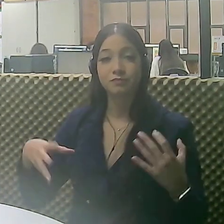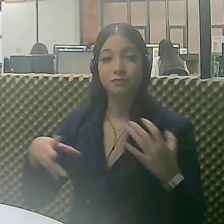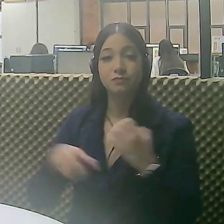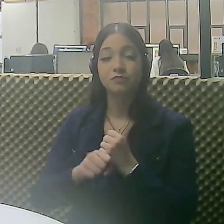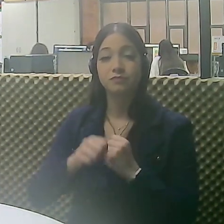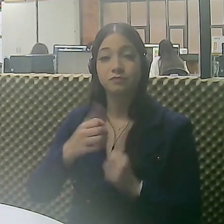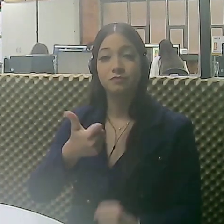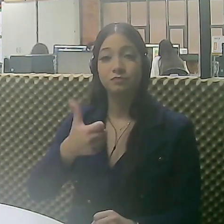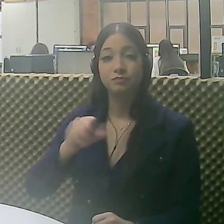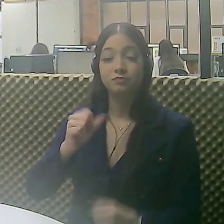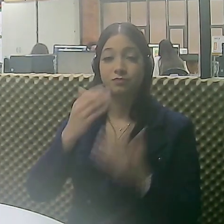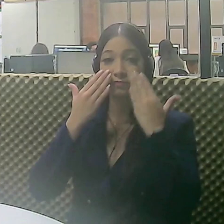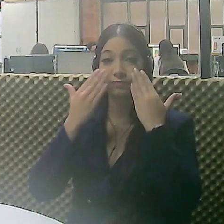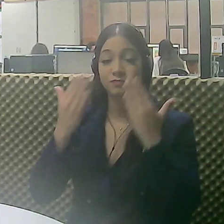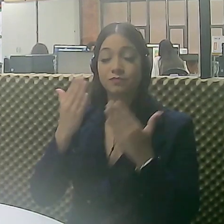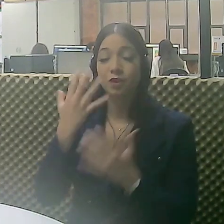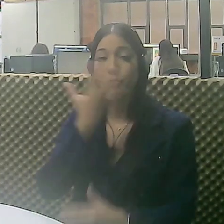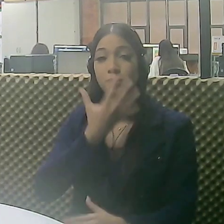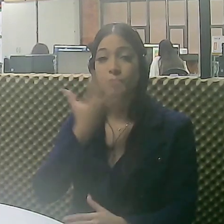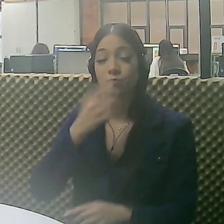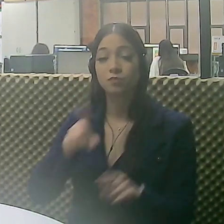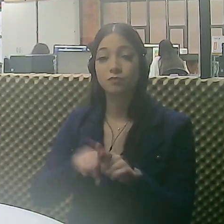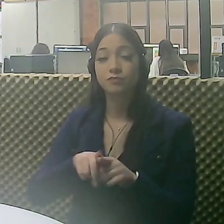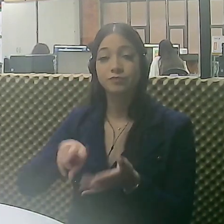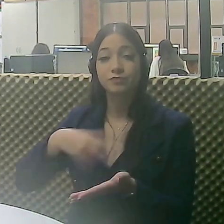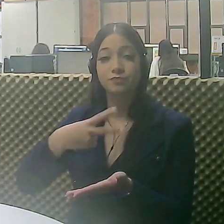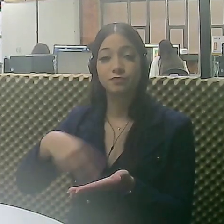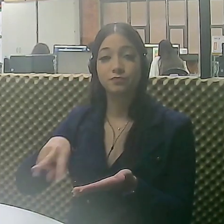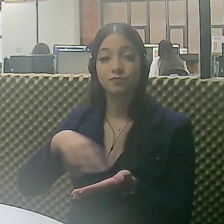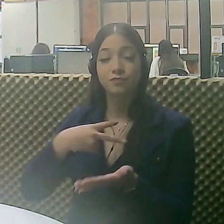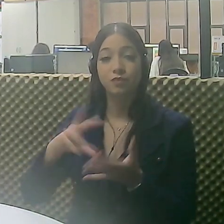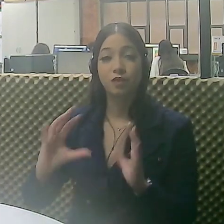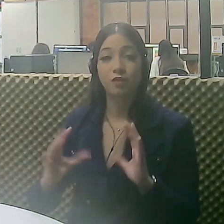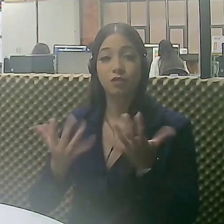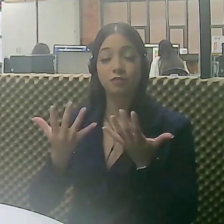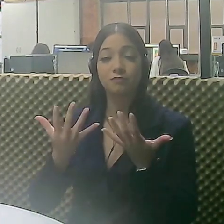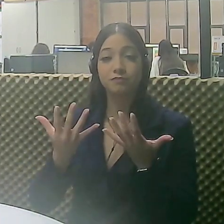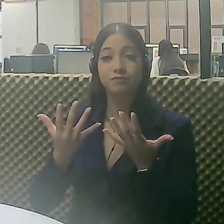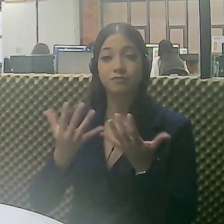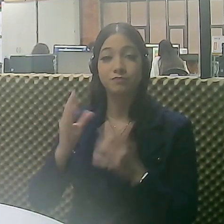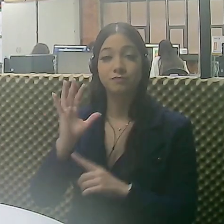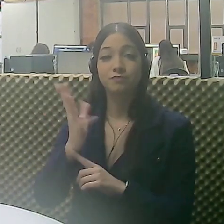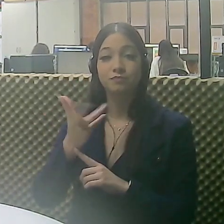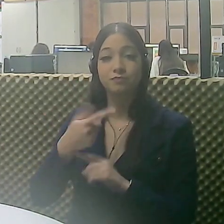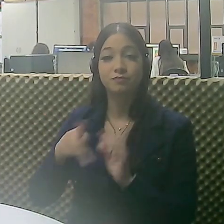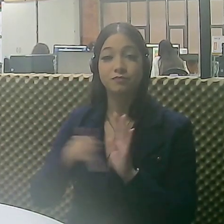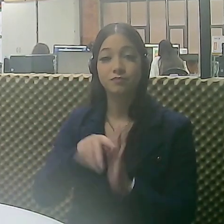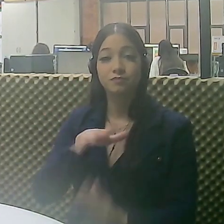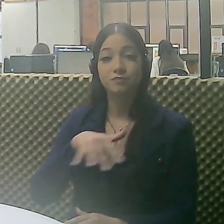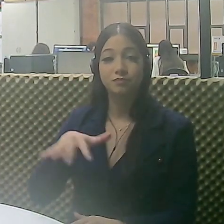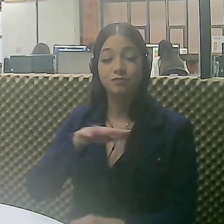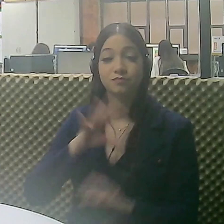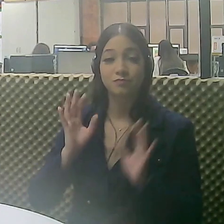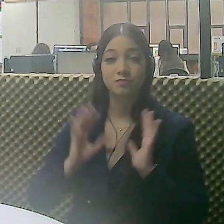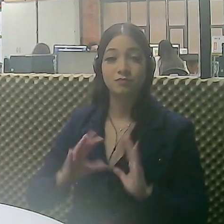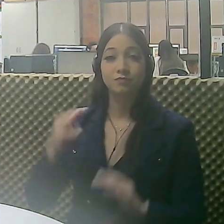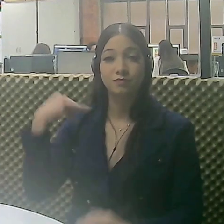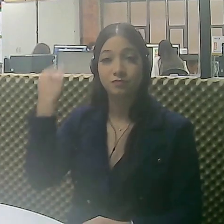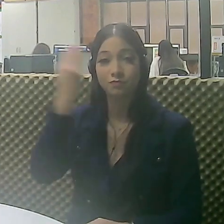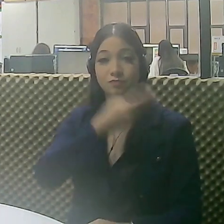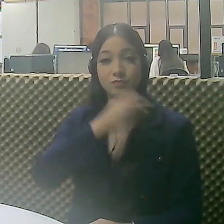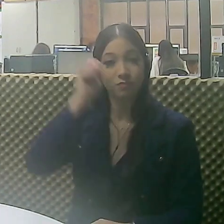18 apresentações musicais e de danças protagonizaram o evento que privilegiou artistas locais na Praça Maria